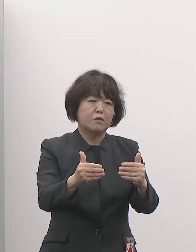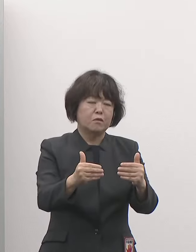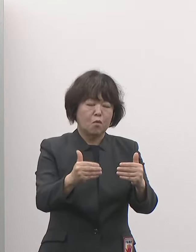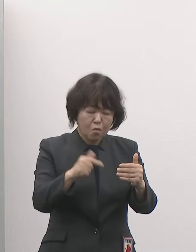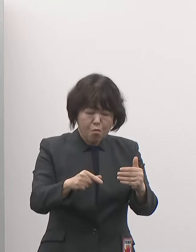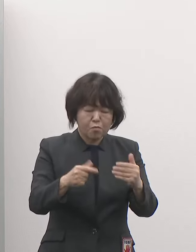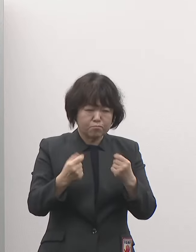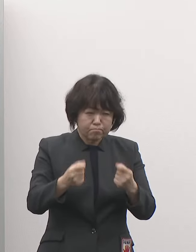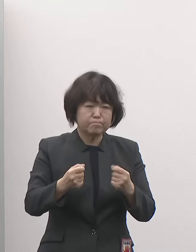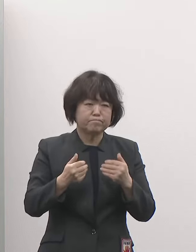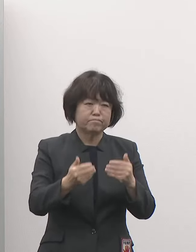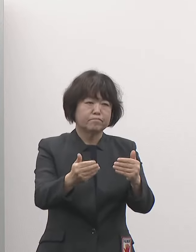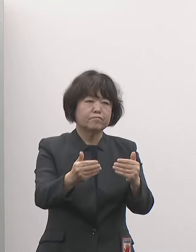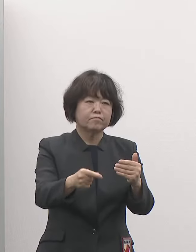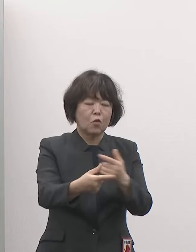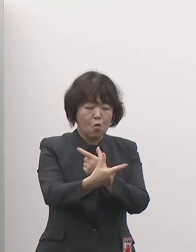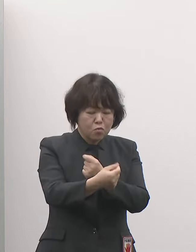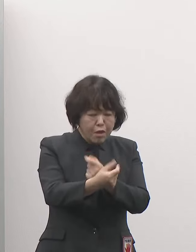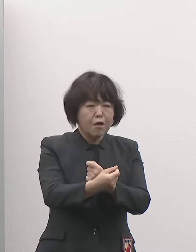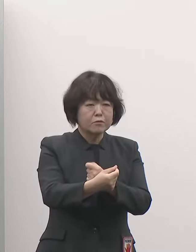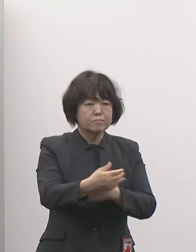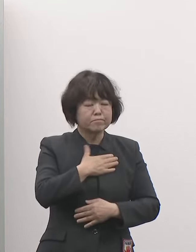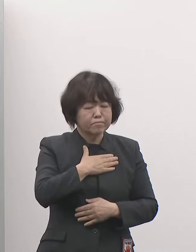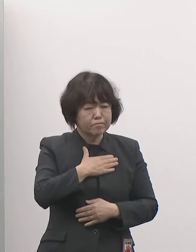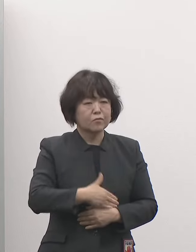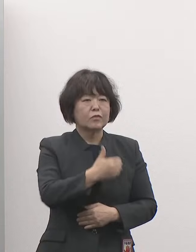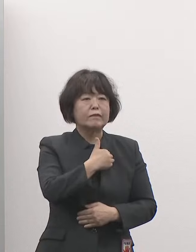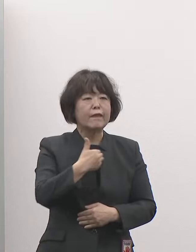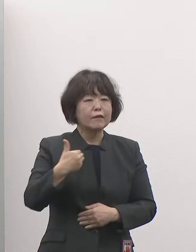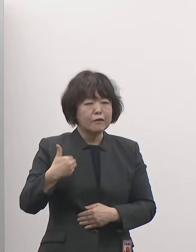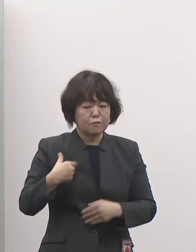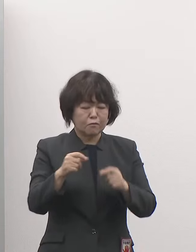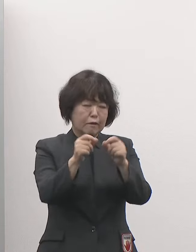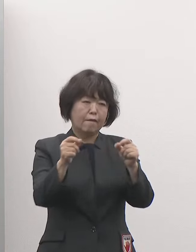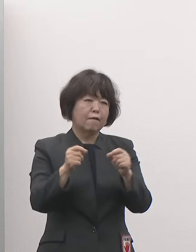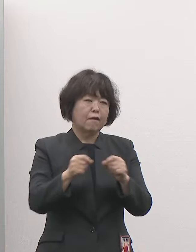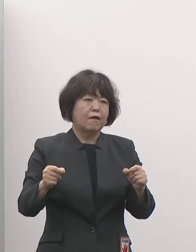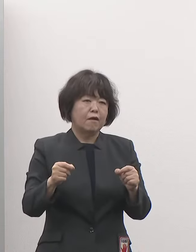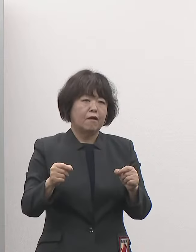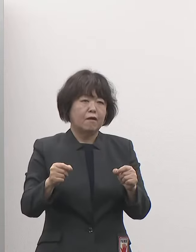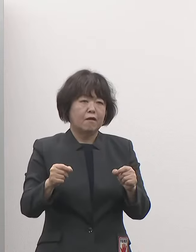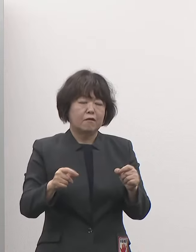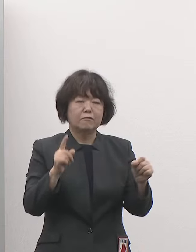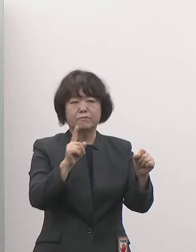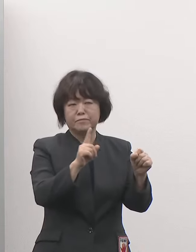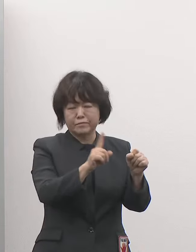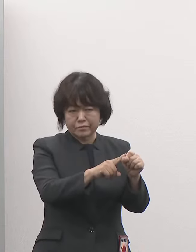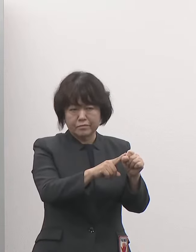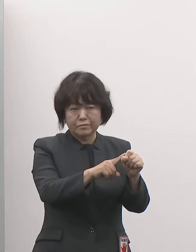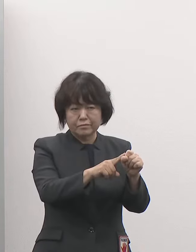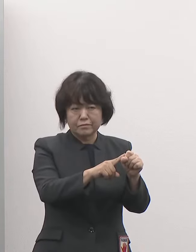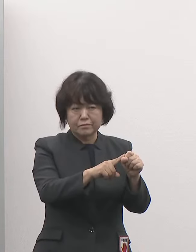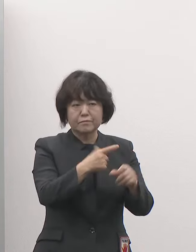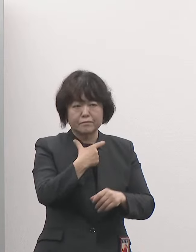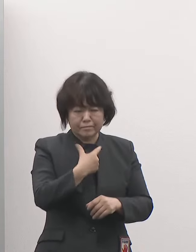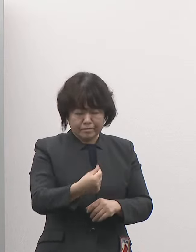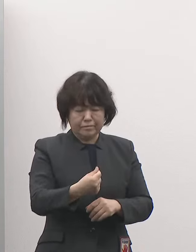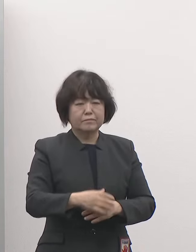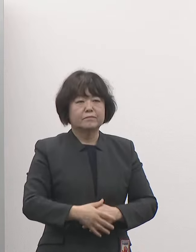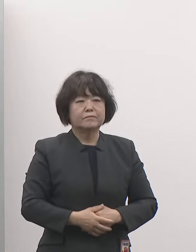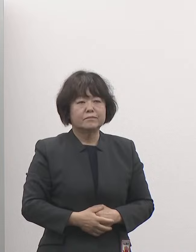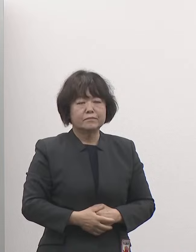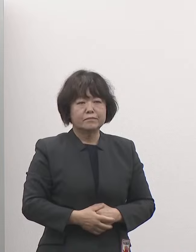めです、お互いその納得できる、結論というものを導いて、いくことを、期待をし